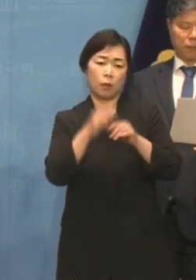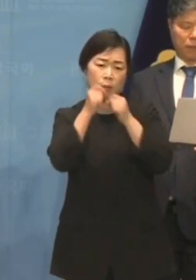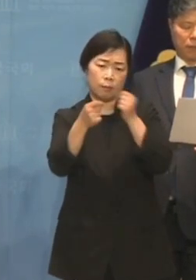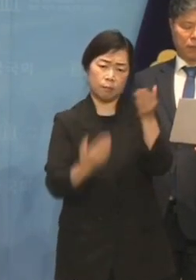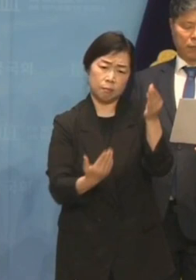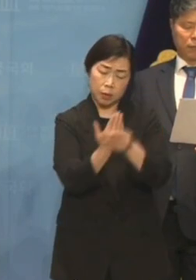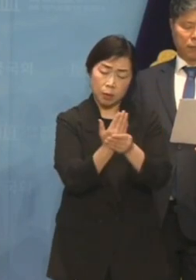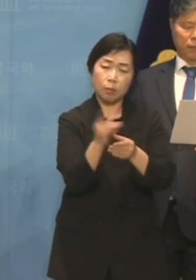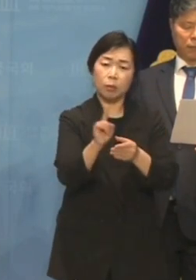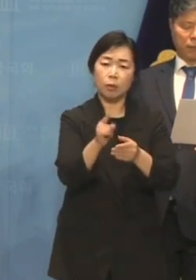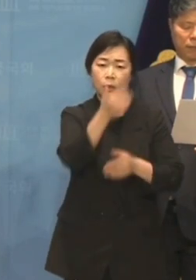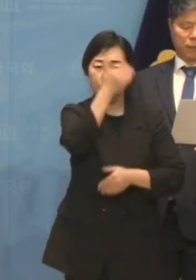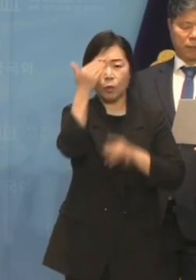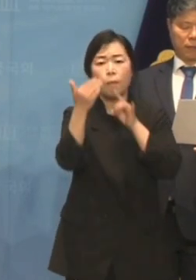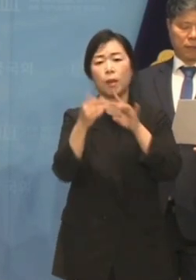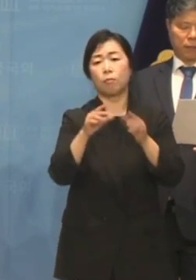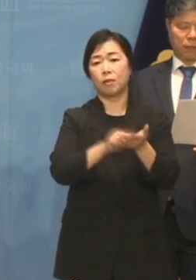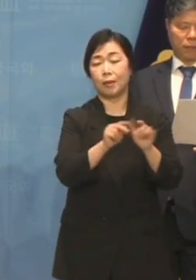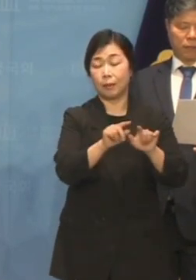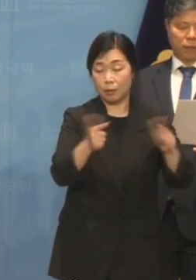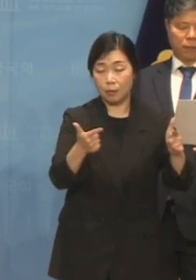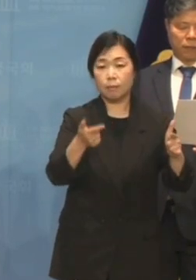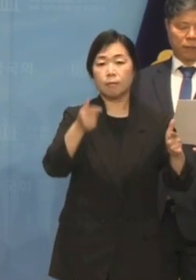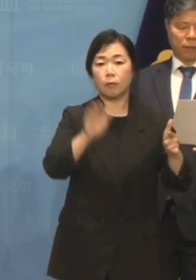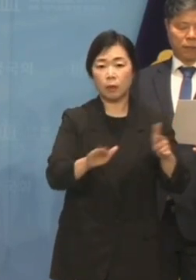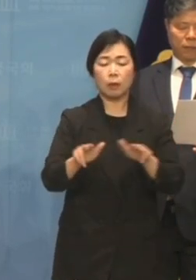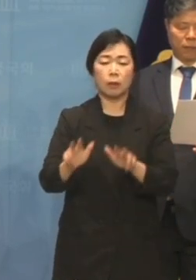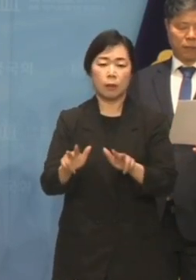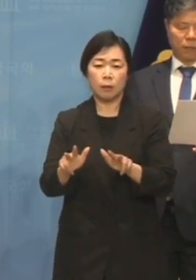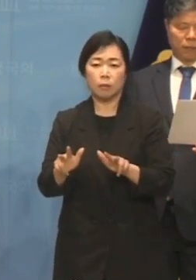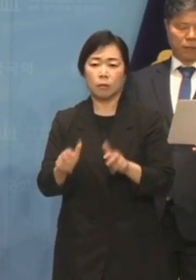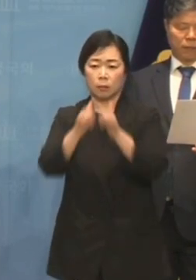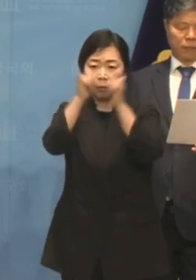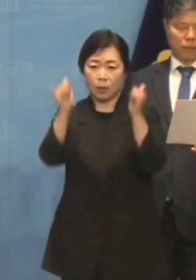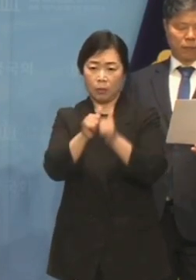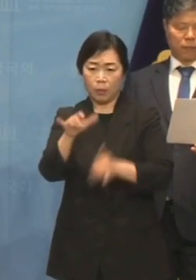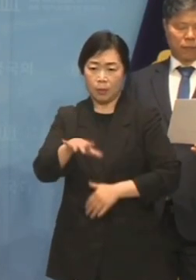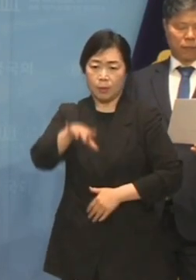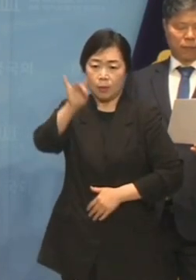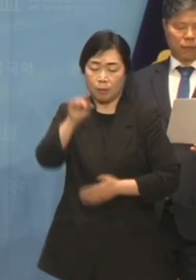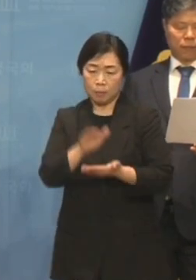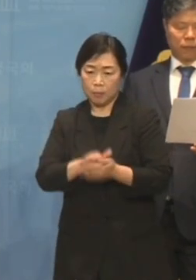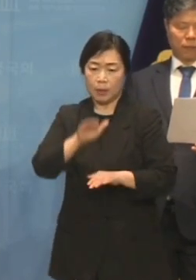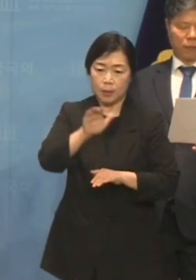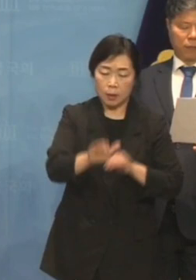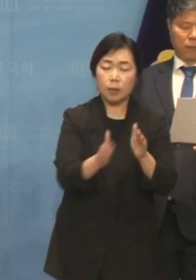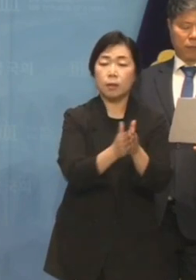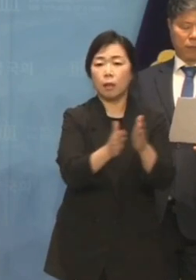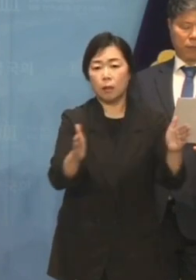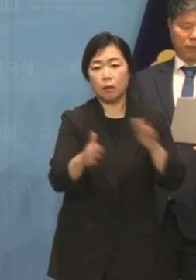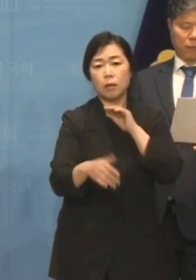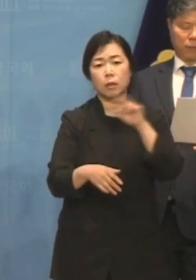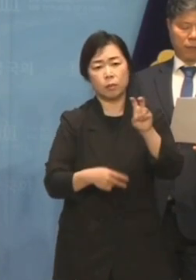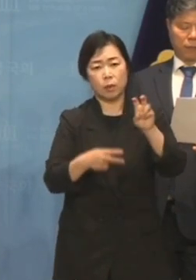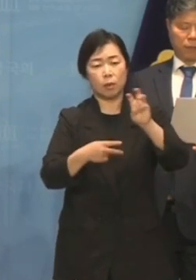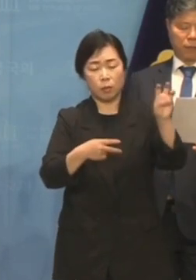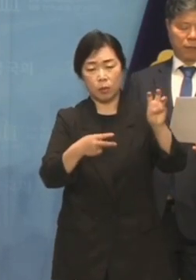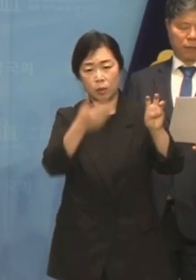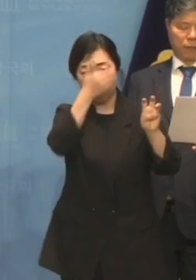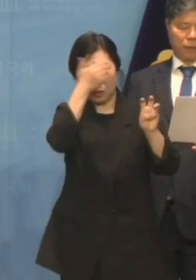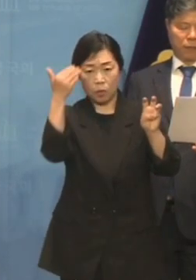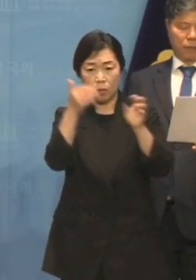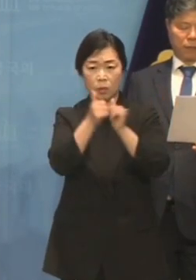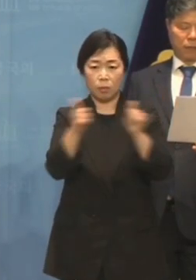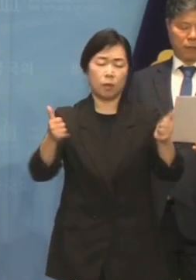피해가 비단 청년만의 문제는 아니지만 이제 막 사회에 첫 발을 내딛은 20, 30대 청년들이 가장